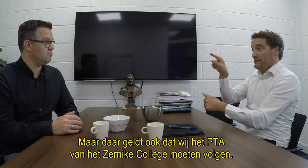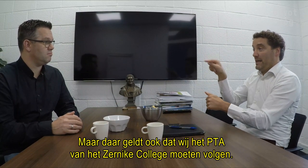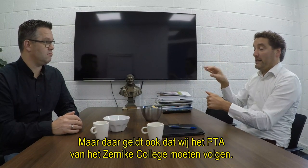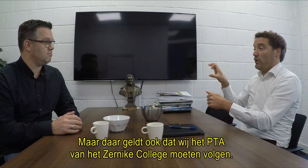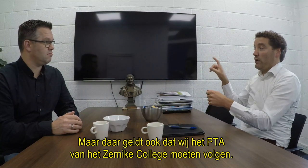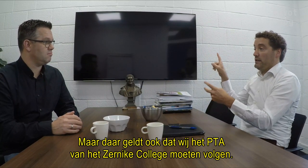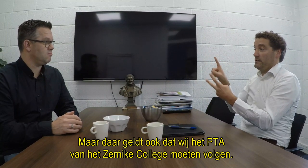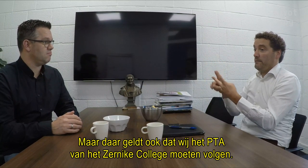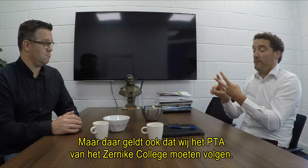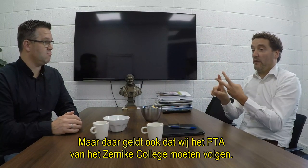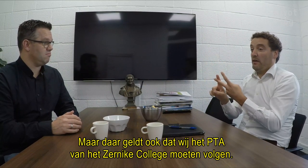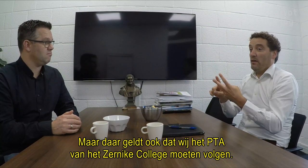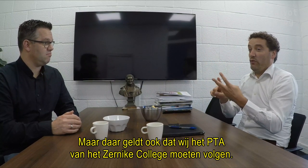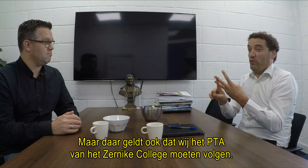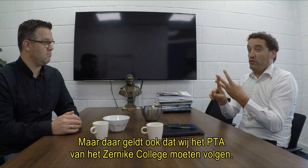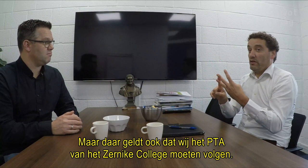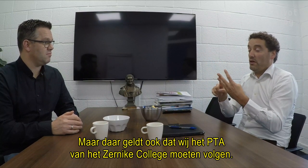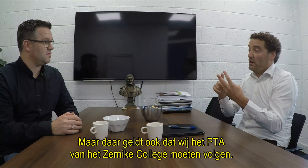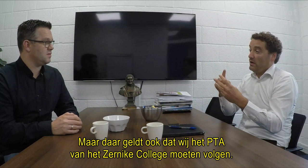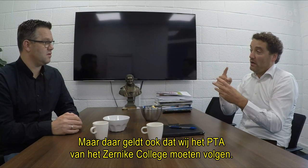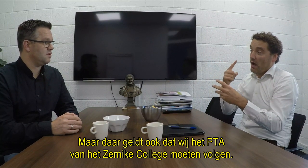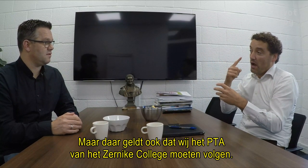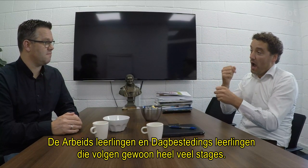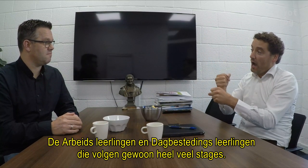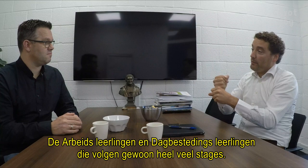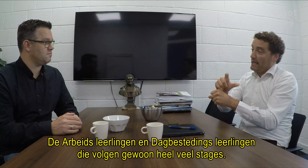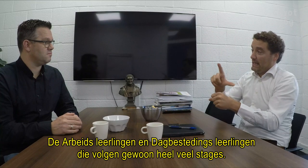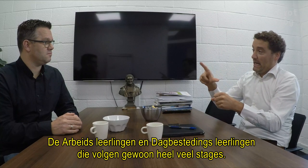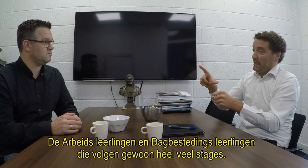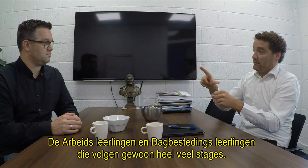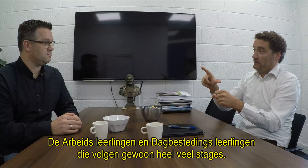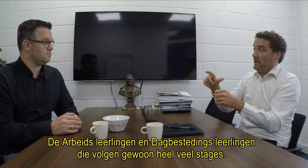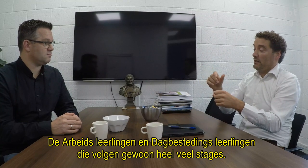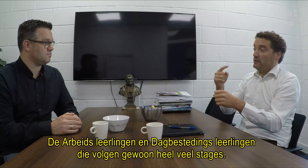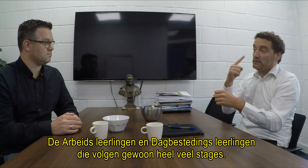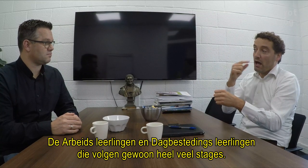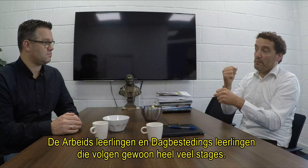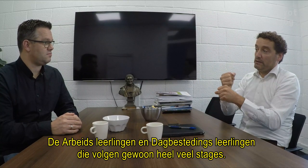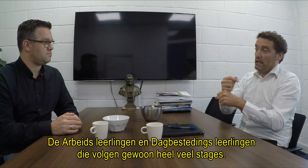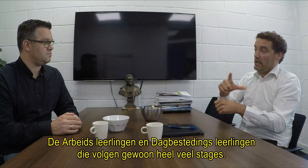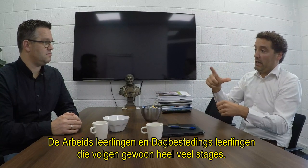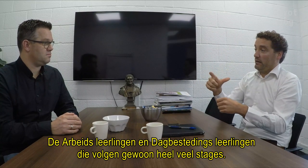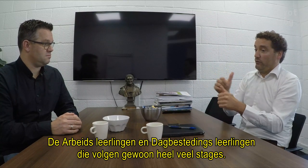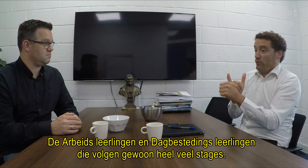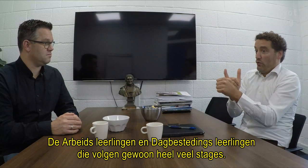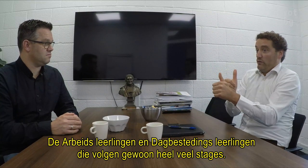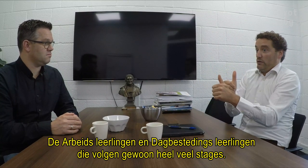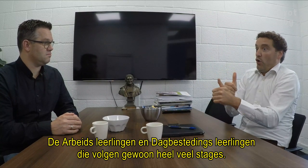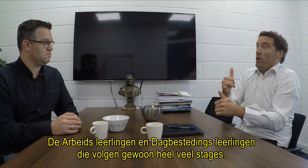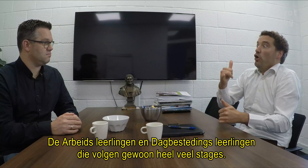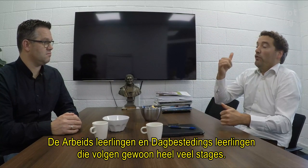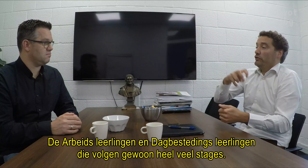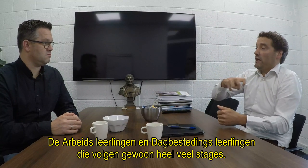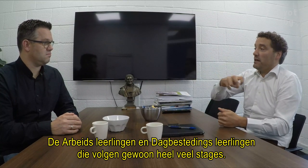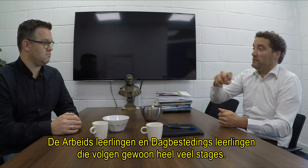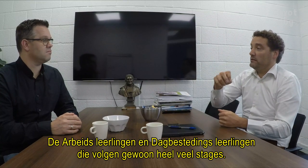van het Zernike College moeten volgen. De arbeidsleerlingen en de dagbestedingsleerlingen, die volgen gewoon heel